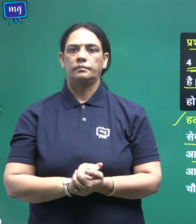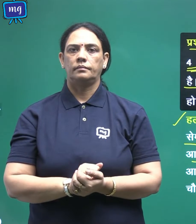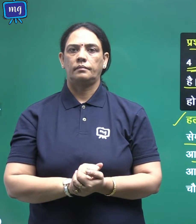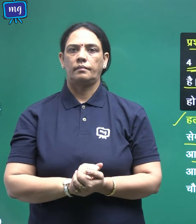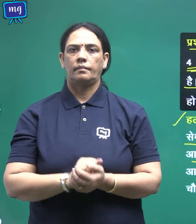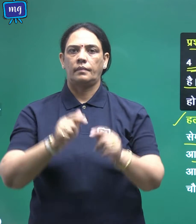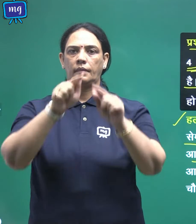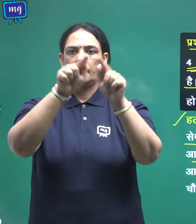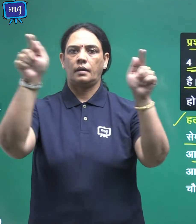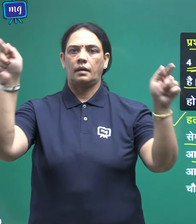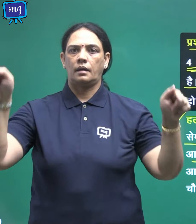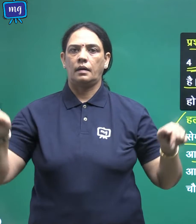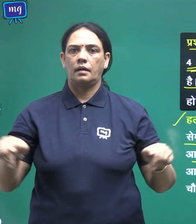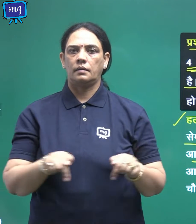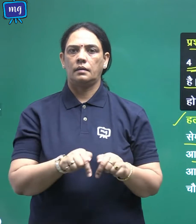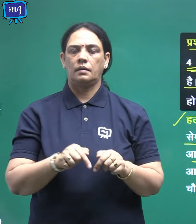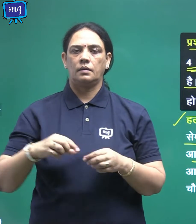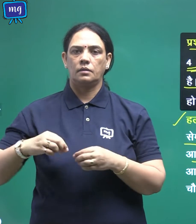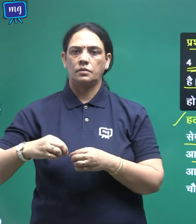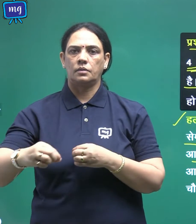आयत की चौड़ाई